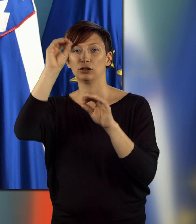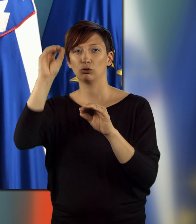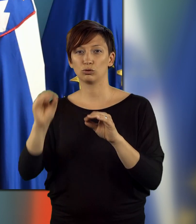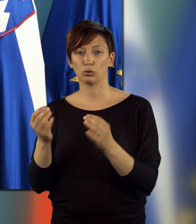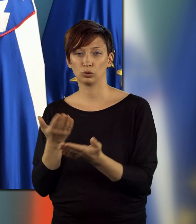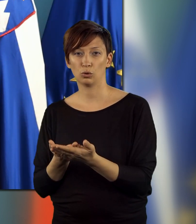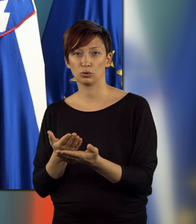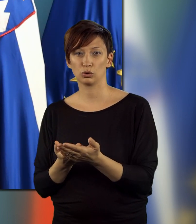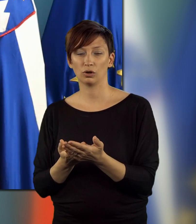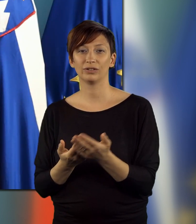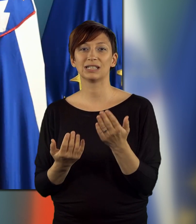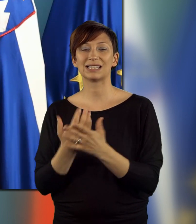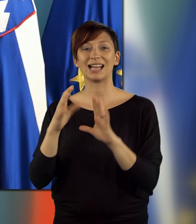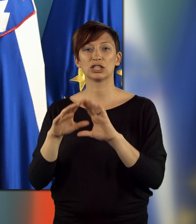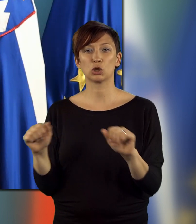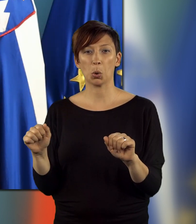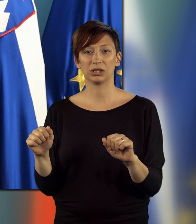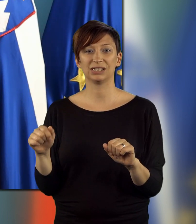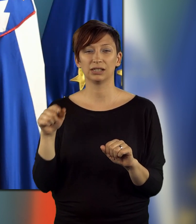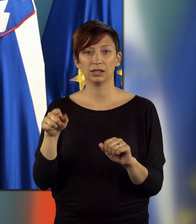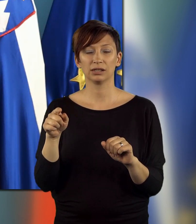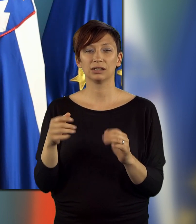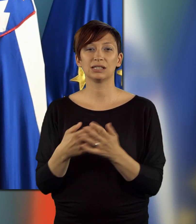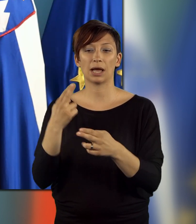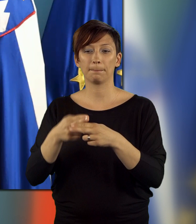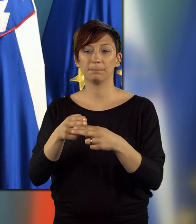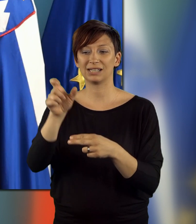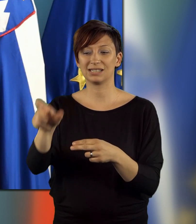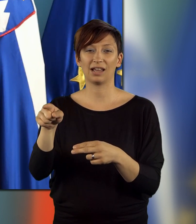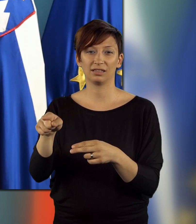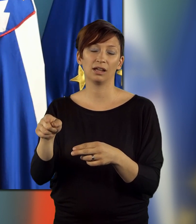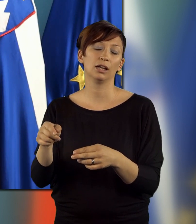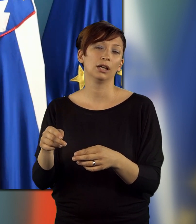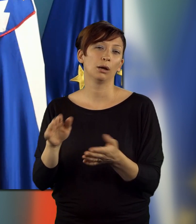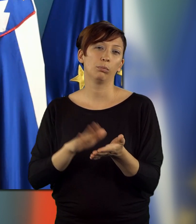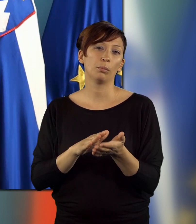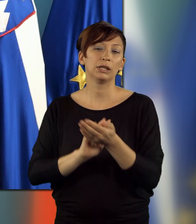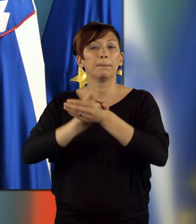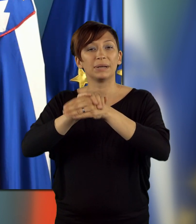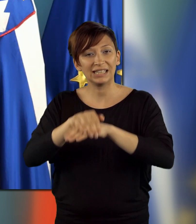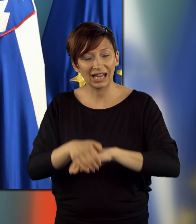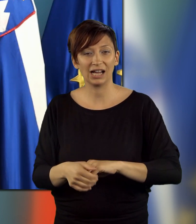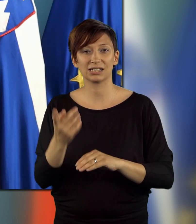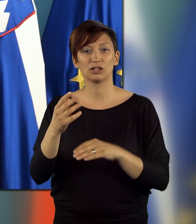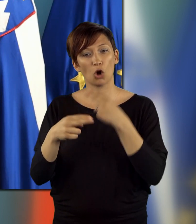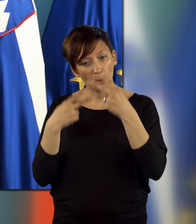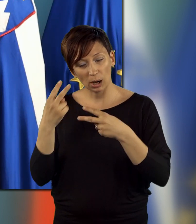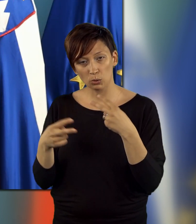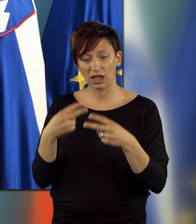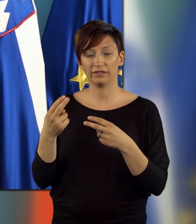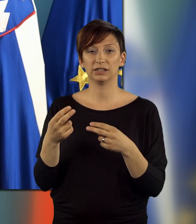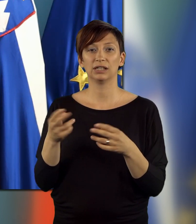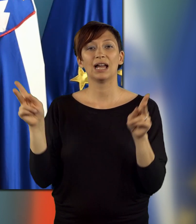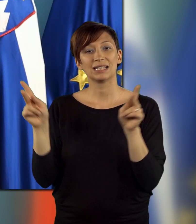10% osnove pa za storitev, ki za paciente pomenijo prijaznejšo